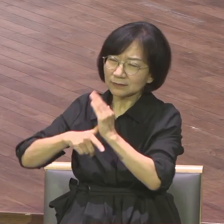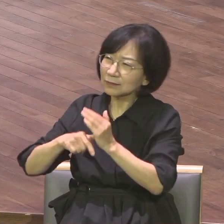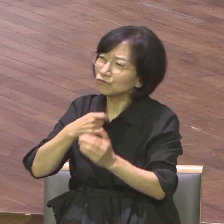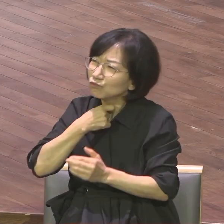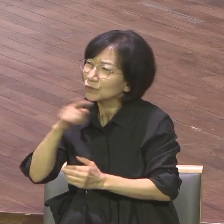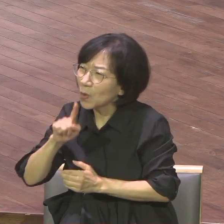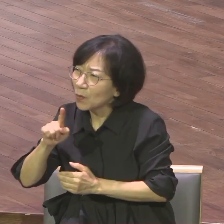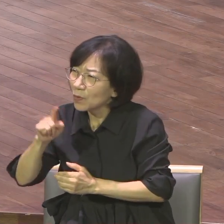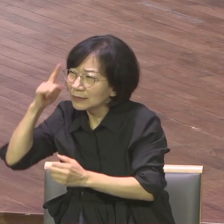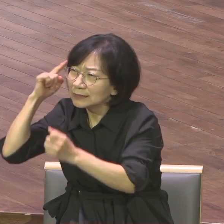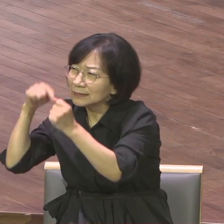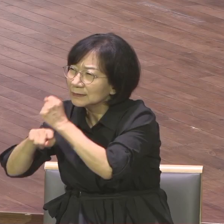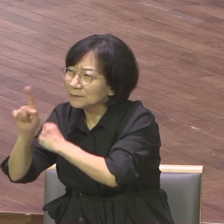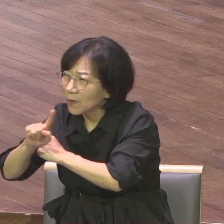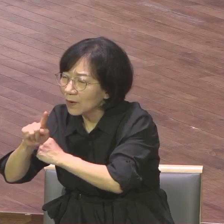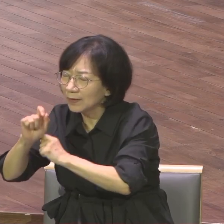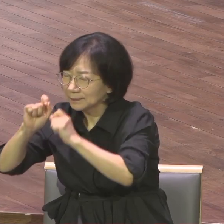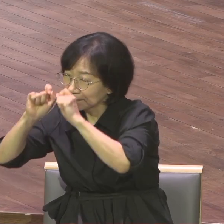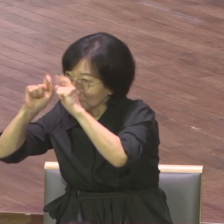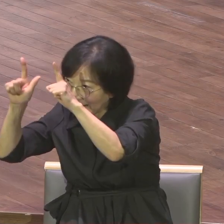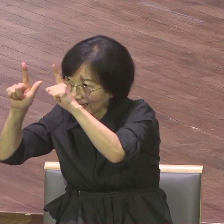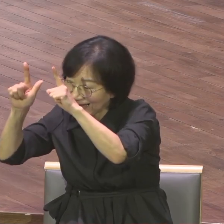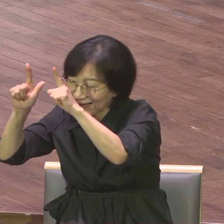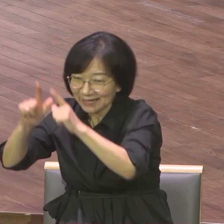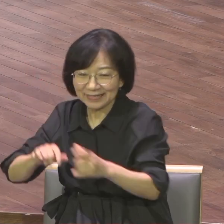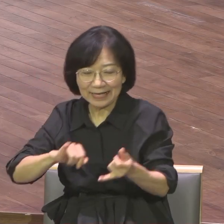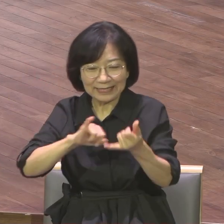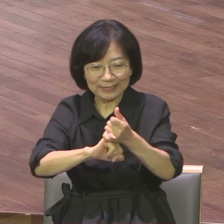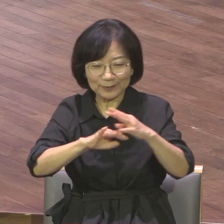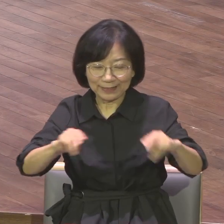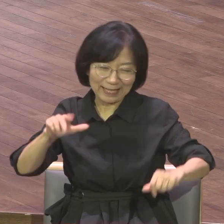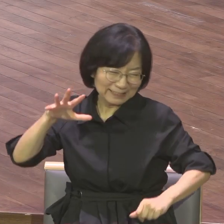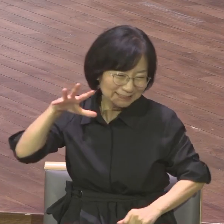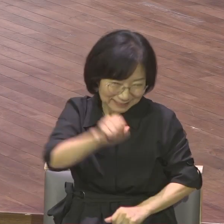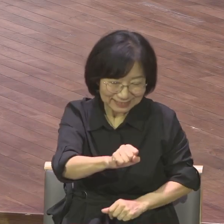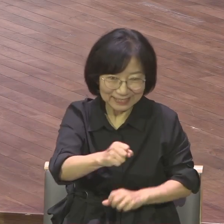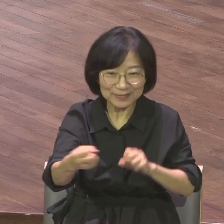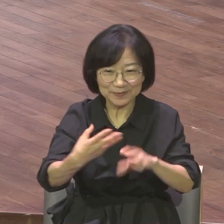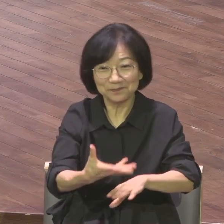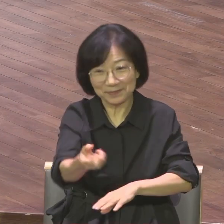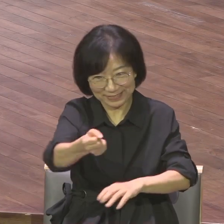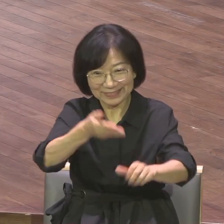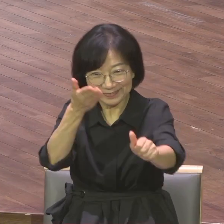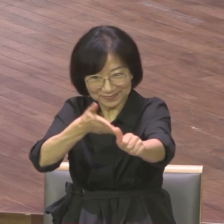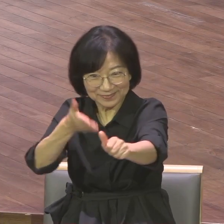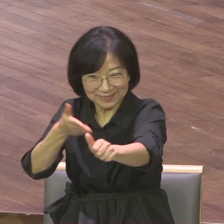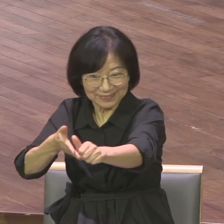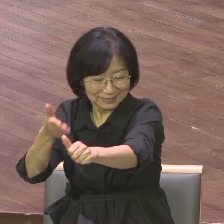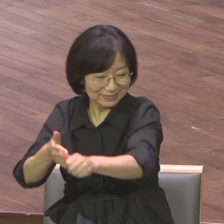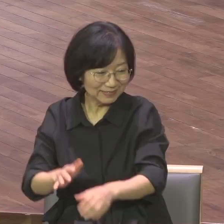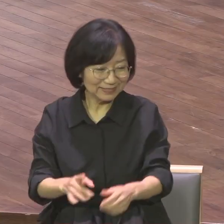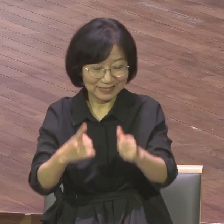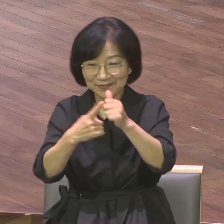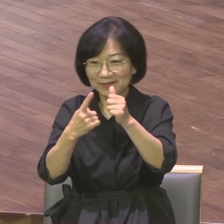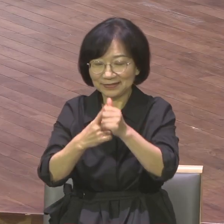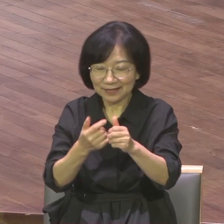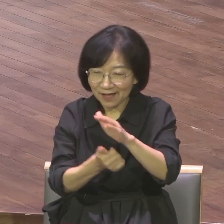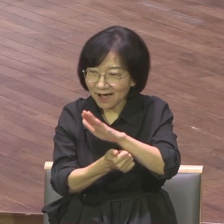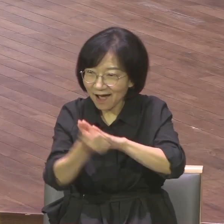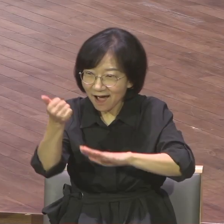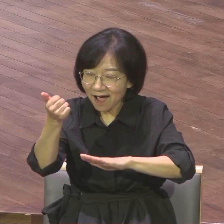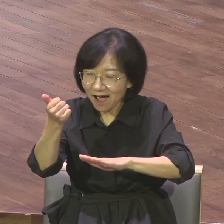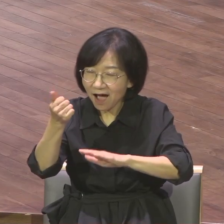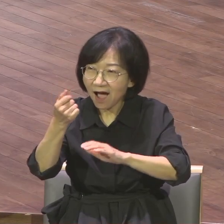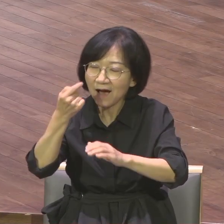땅을 차지하는 응답의 자리에 있기를 제물로 축복합니다. 그럼 첫째로 소망을 발견하는 눈입니다. 19절